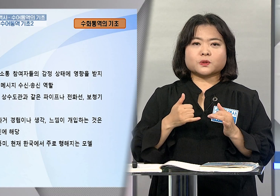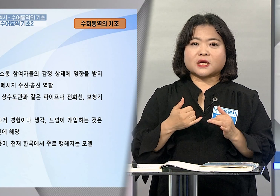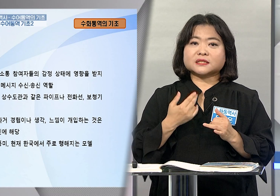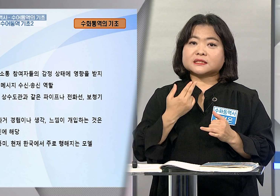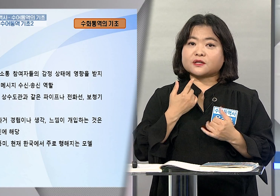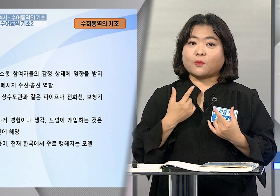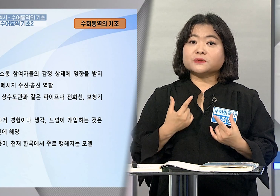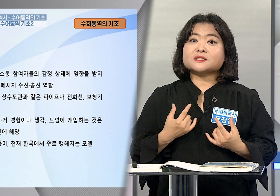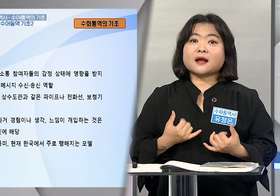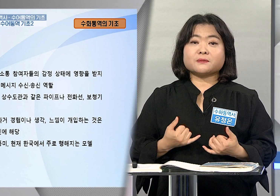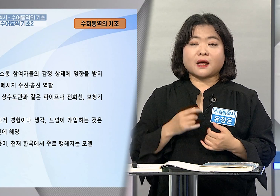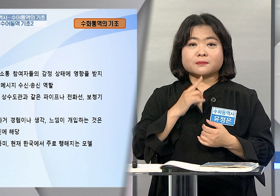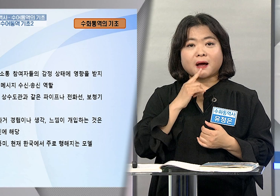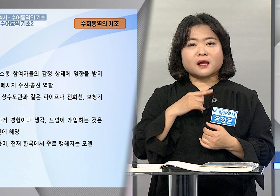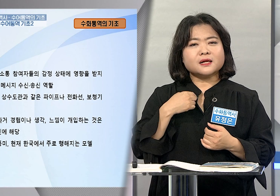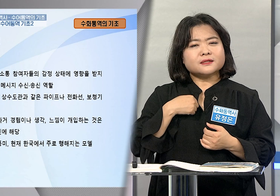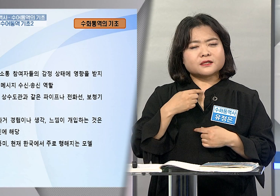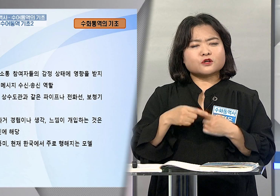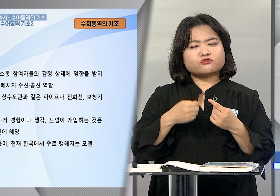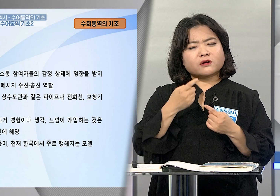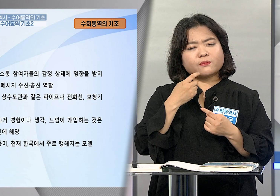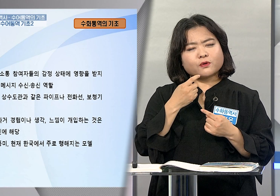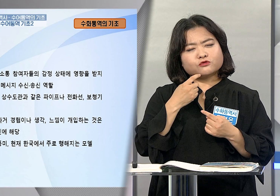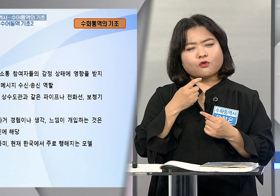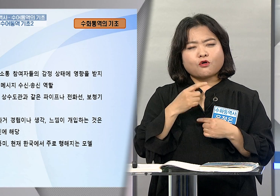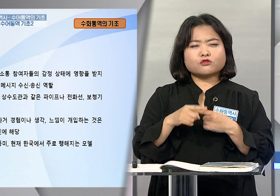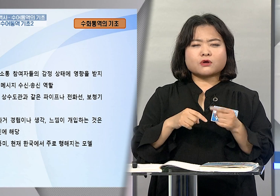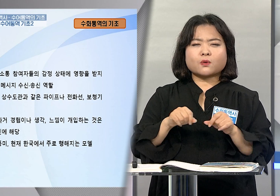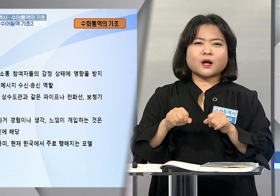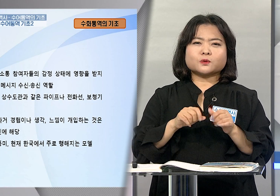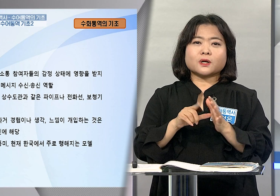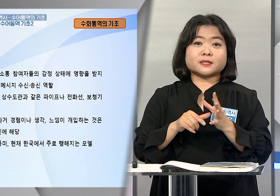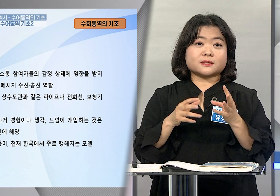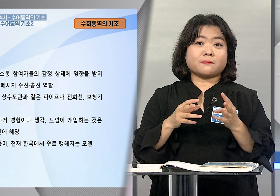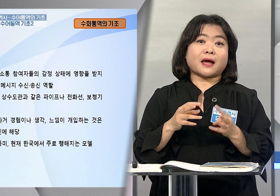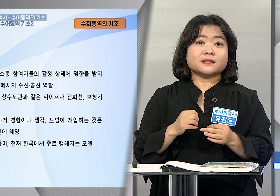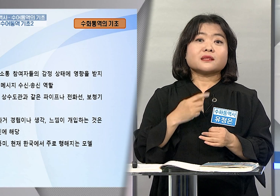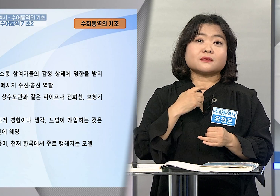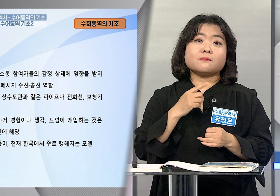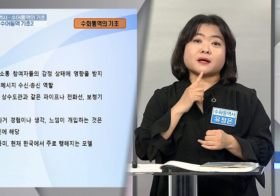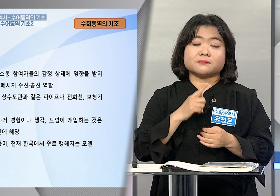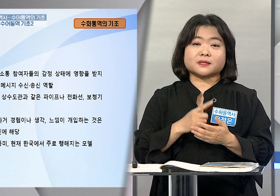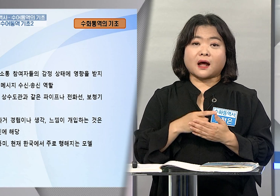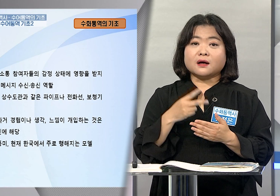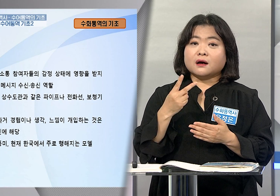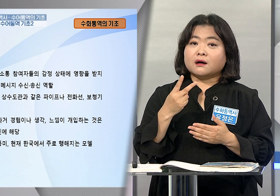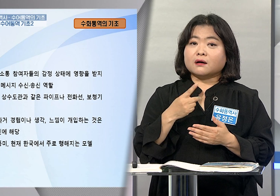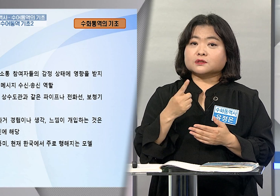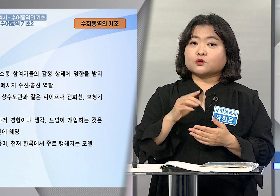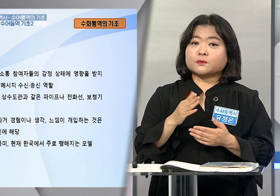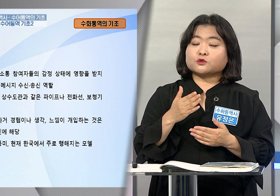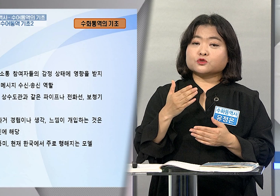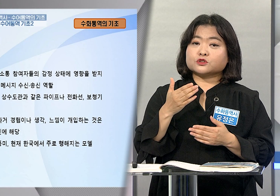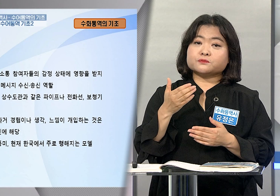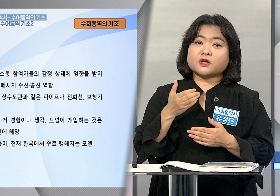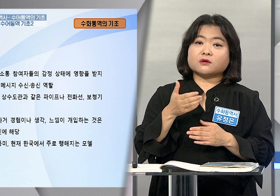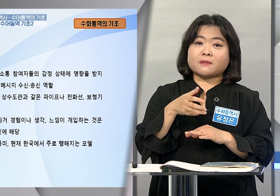수화통역사는 그 자리에 없는 사람이라는 말 제가 수화를 배우고 수화로 활동할 때 참 많이 했던 말입니다. 1990년